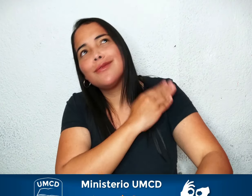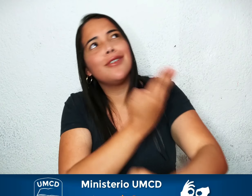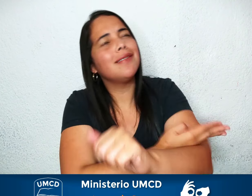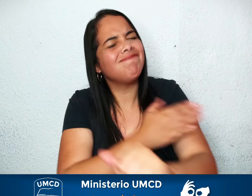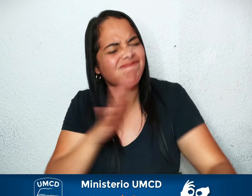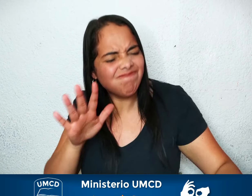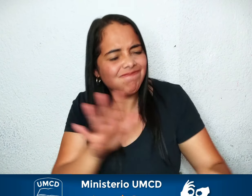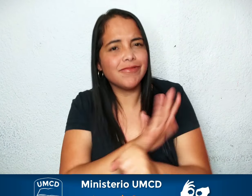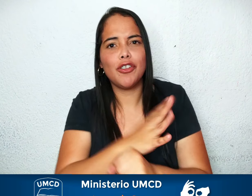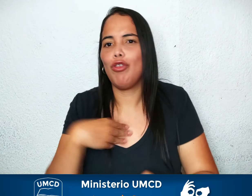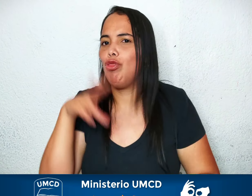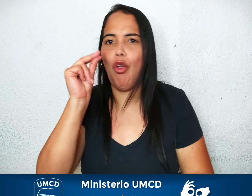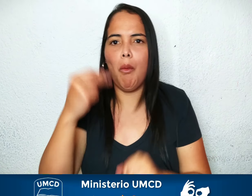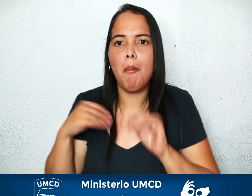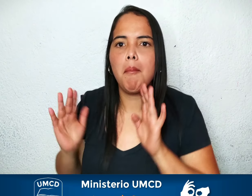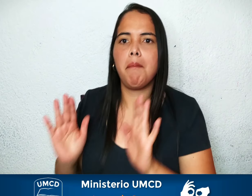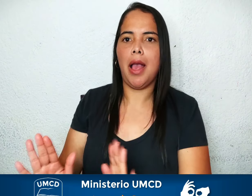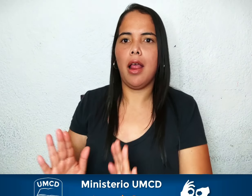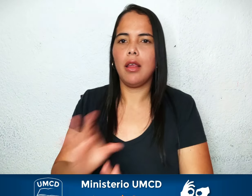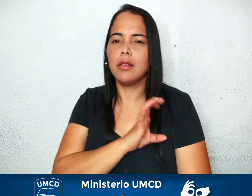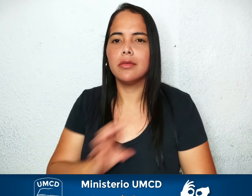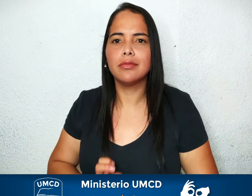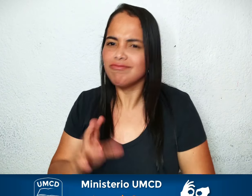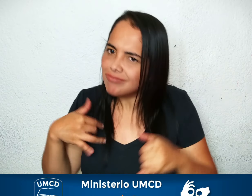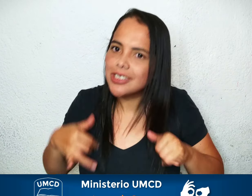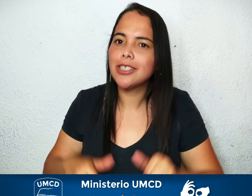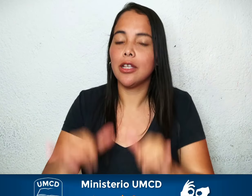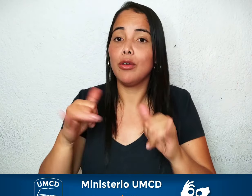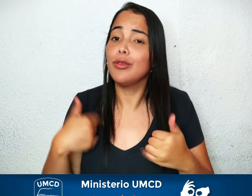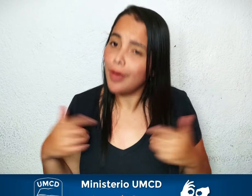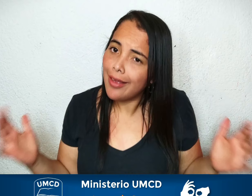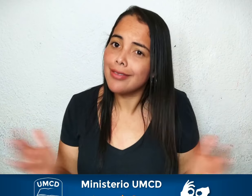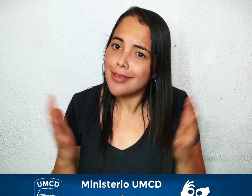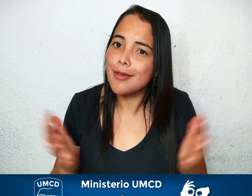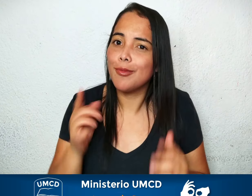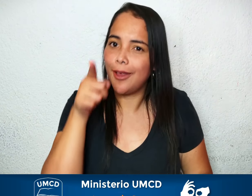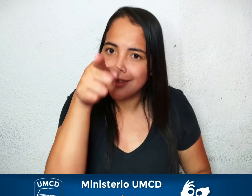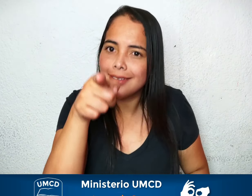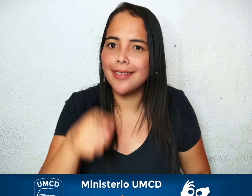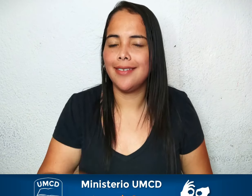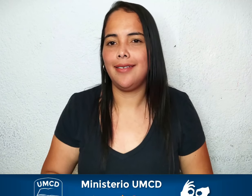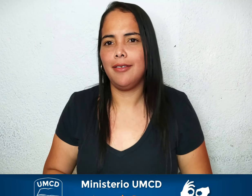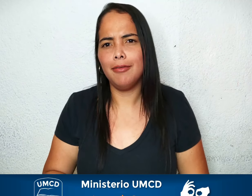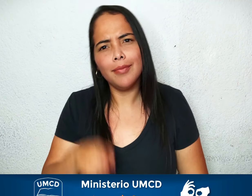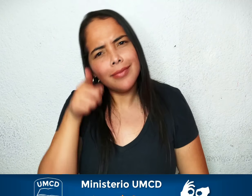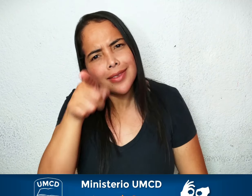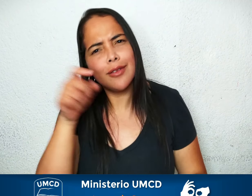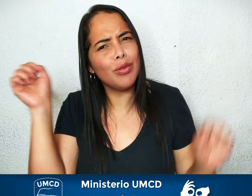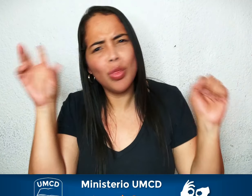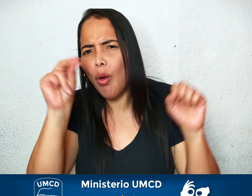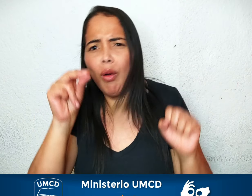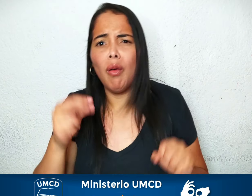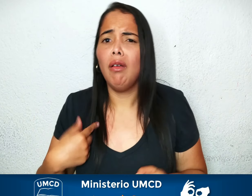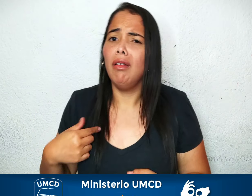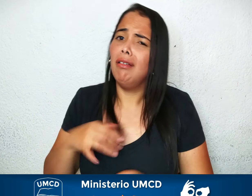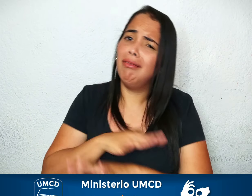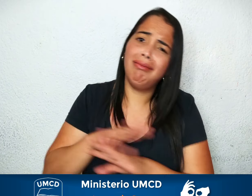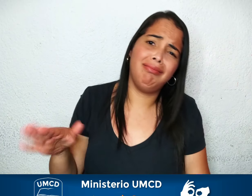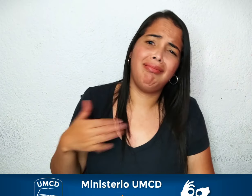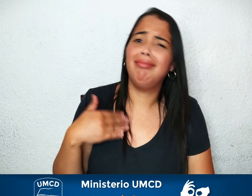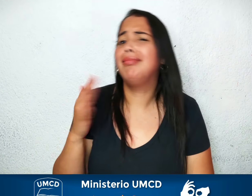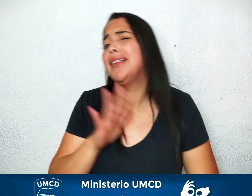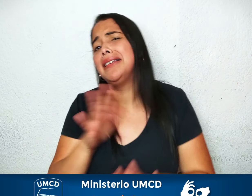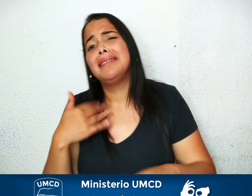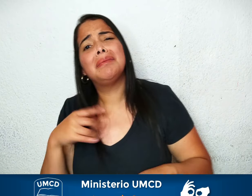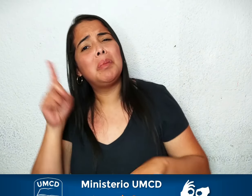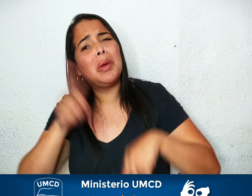las fuerzas para no detenerlo. Le animo, mi amigo, a que no se detenga. Le